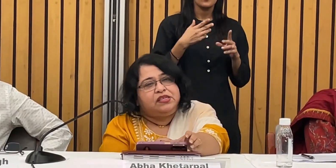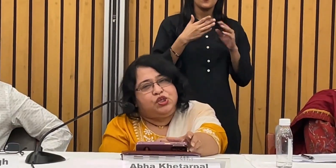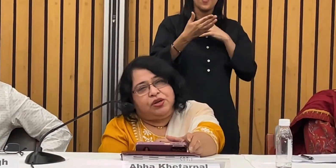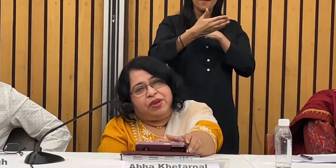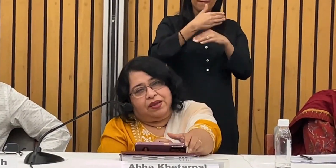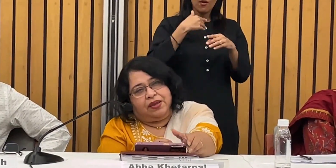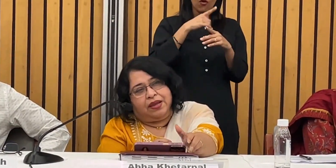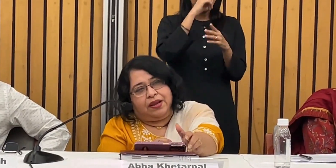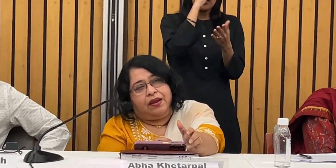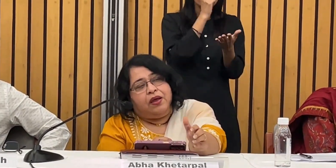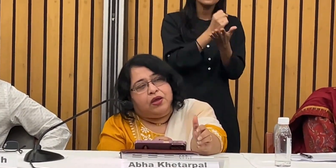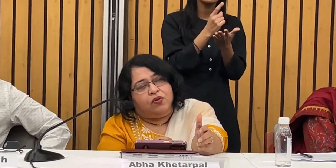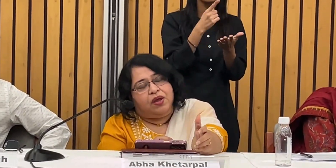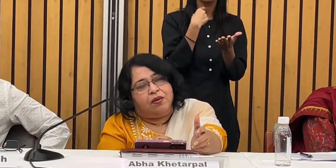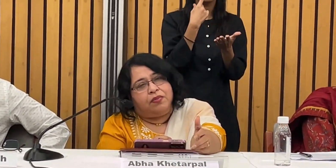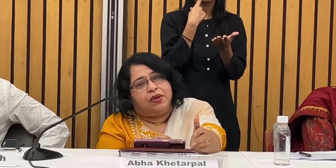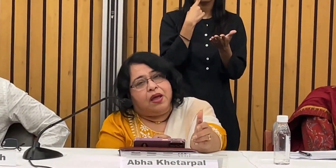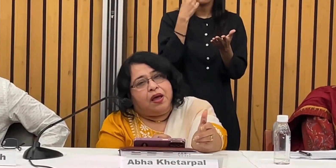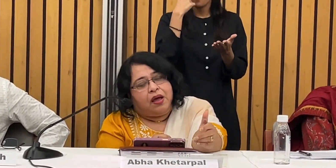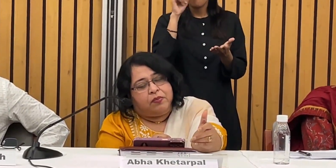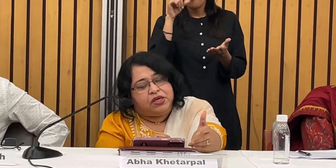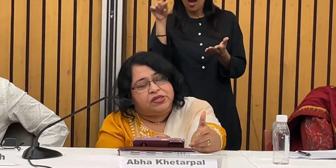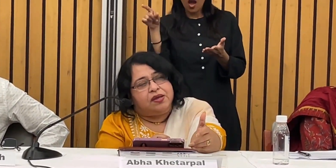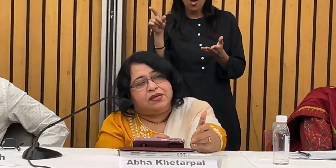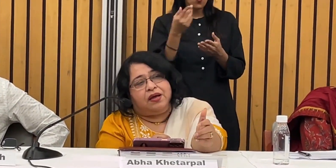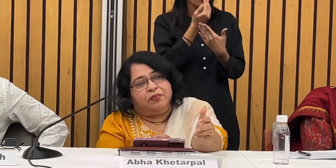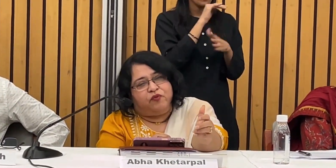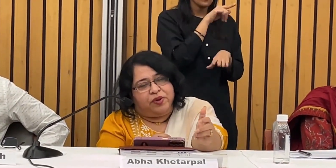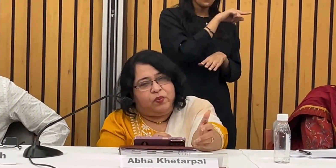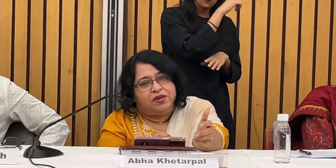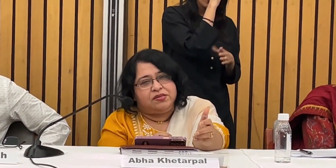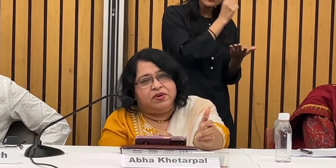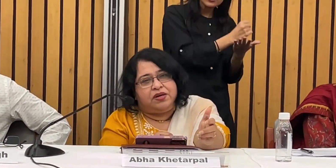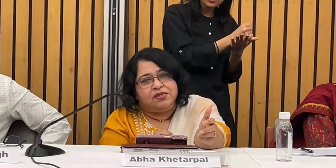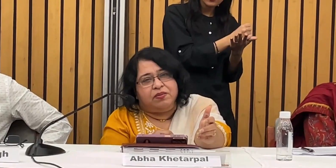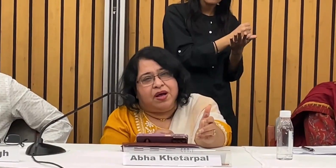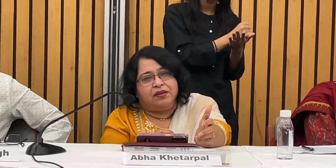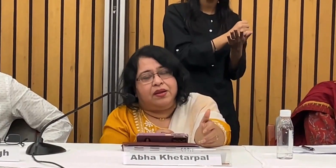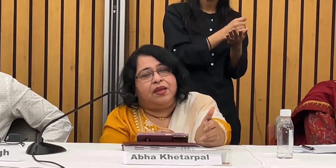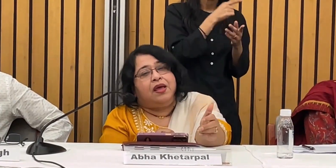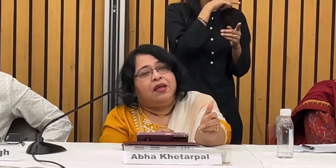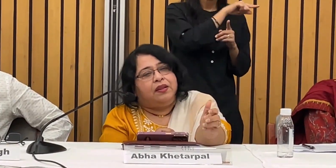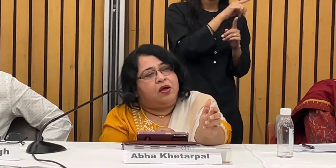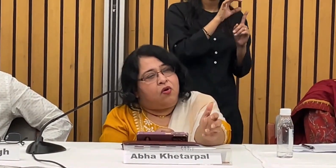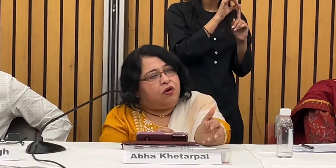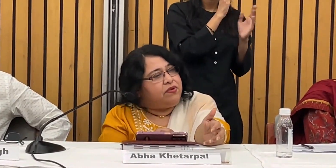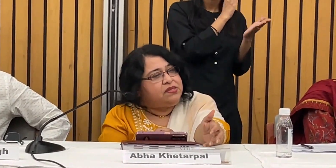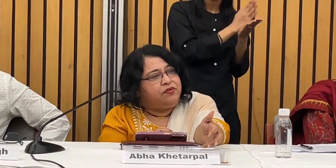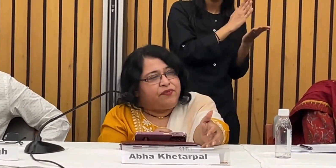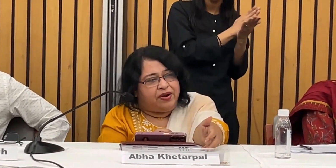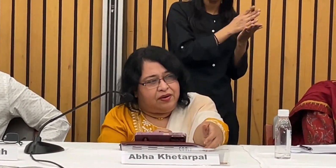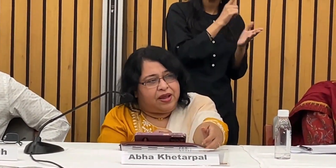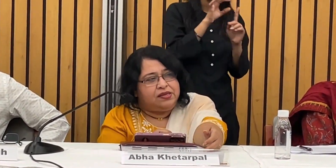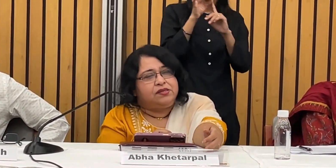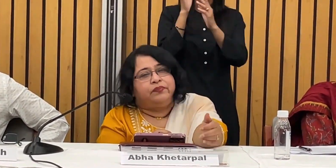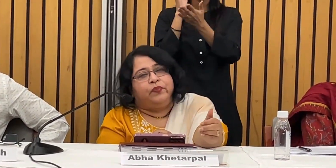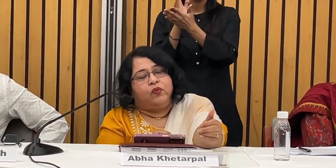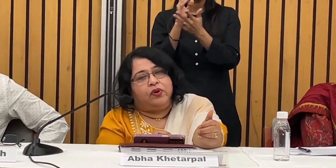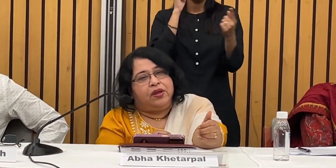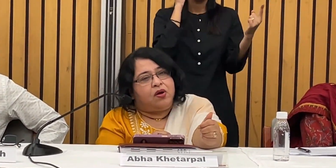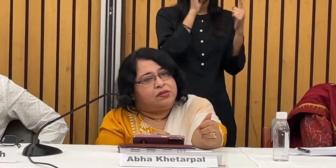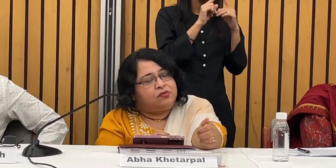consent decision making के लिए. क्योंकि हम हमेशा अगर women with disabilities की बात करें, they are always